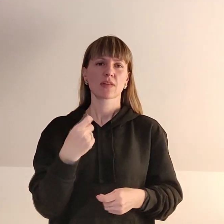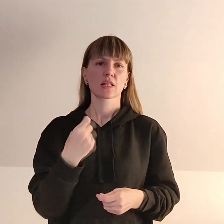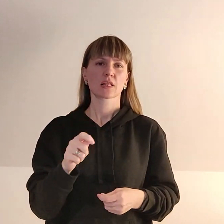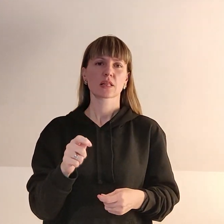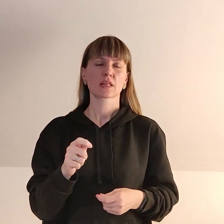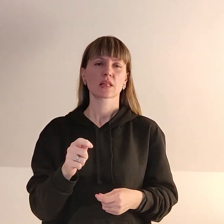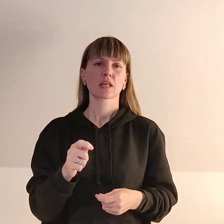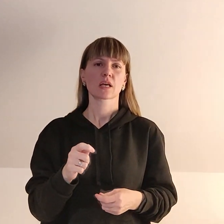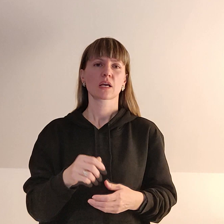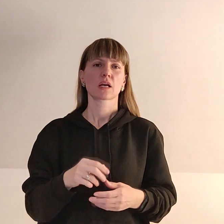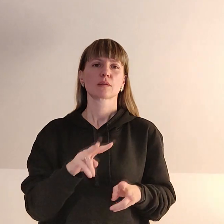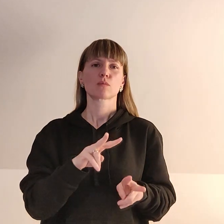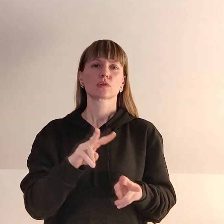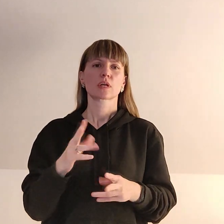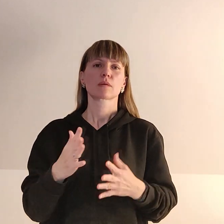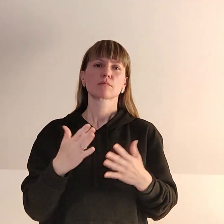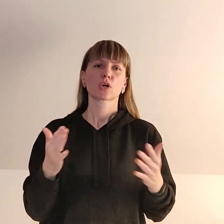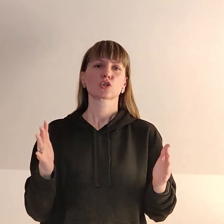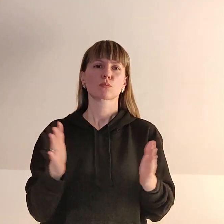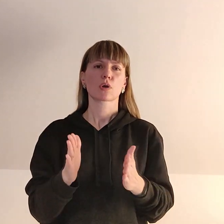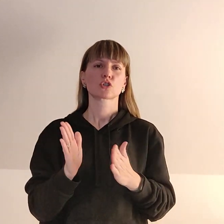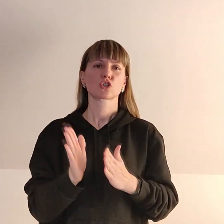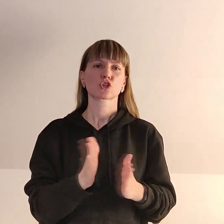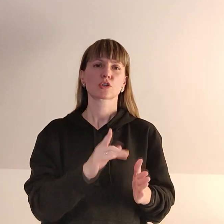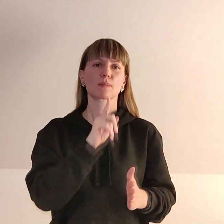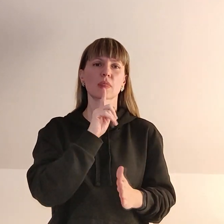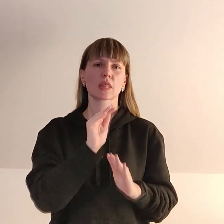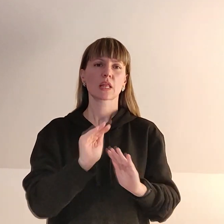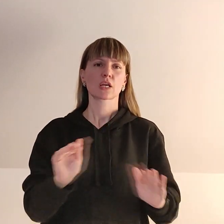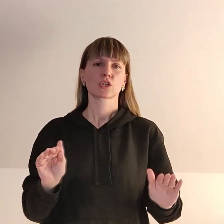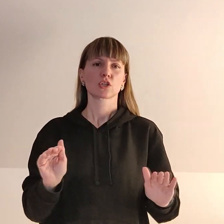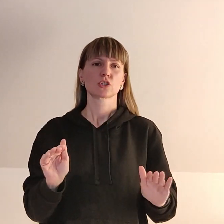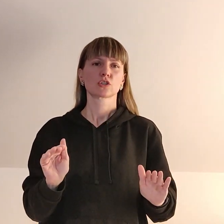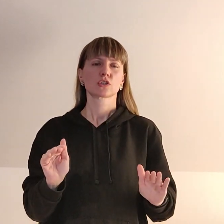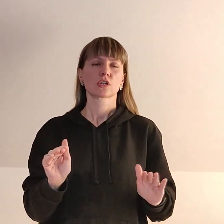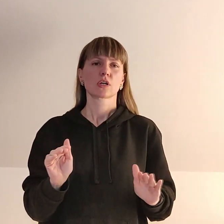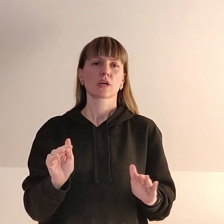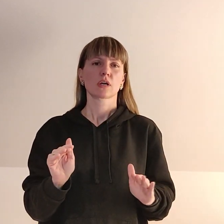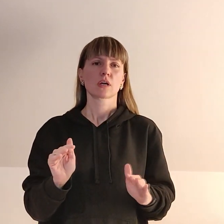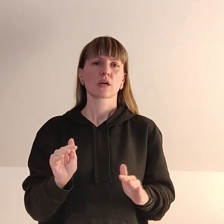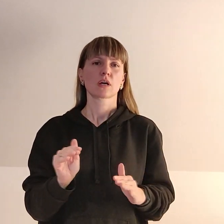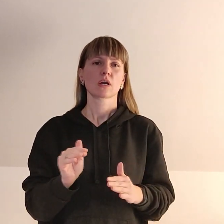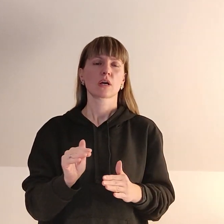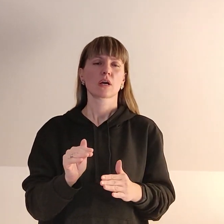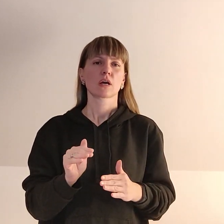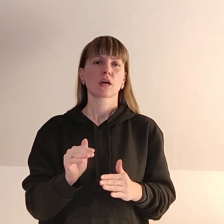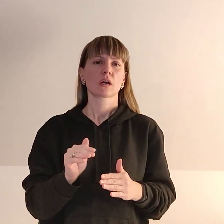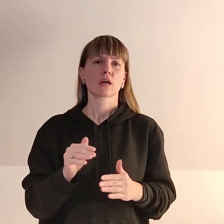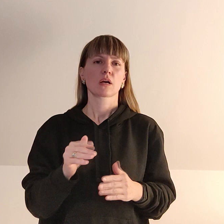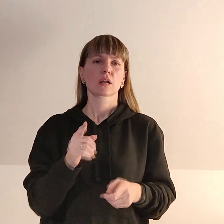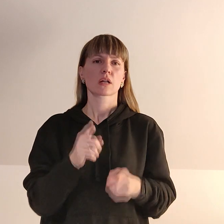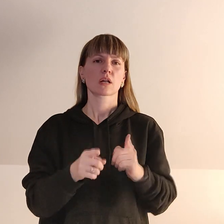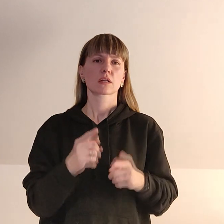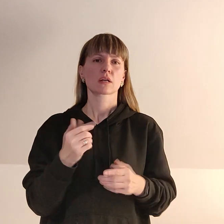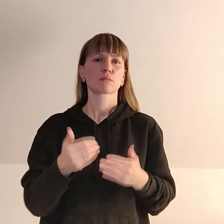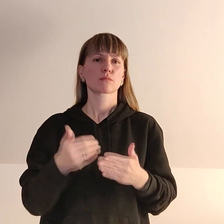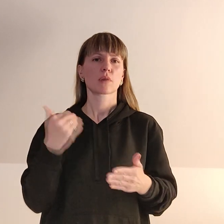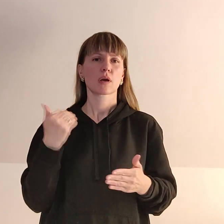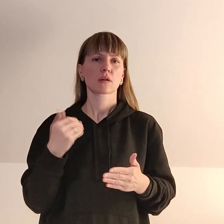принципі, спостерігається більш-менш режим тиші, постріли не такі частіше, так, як ті за попередні періоди, за попередні